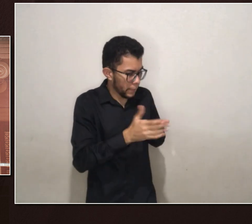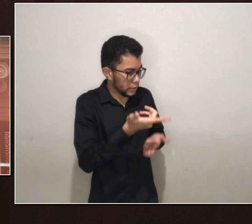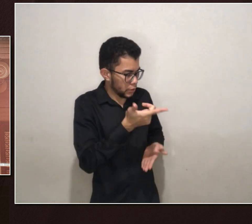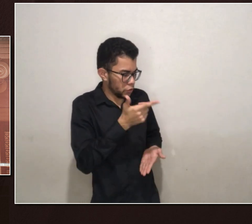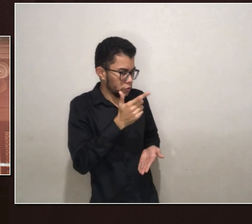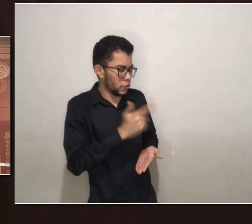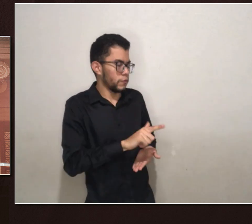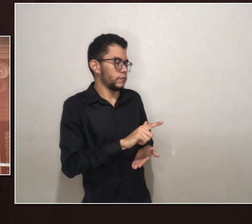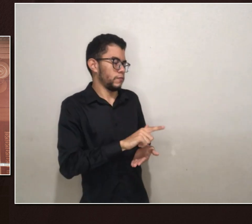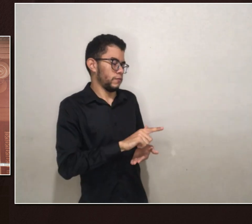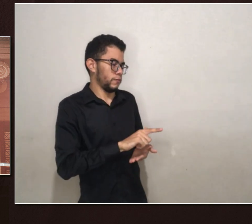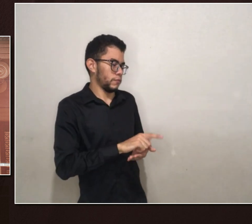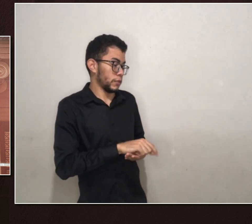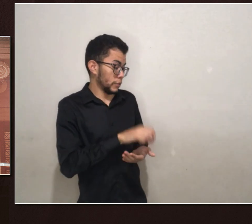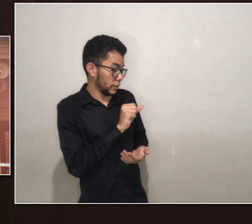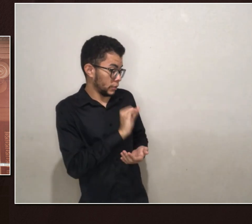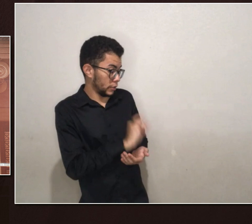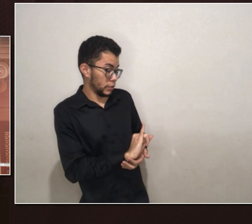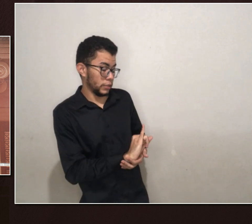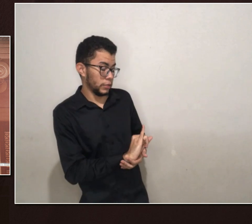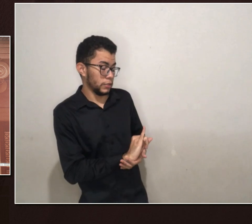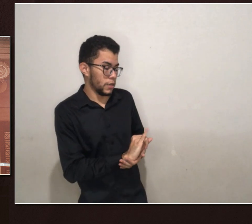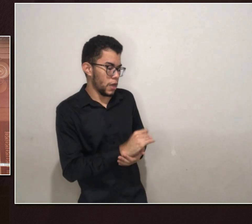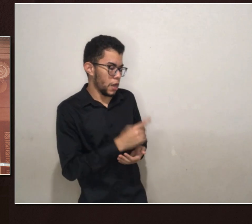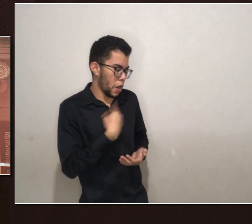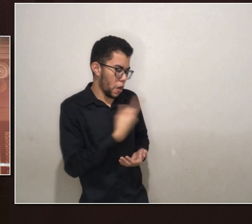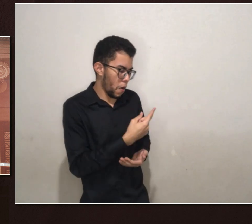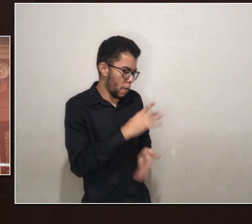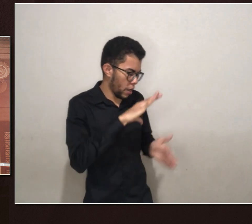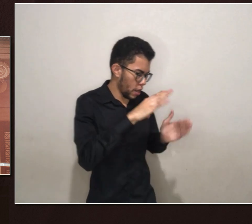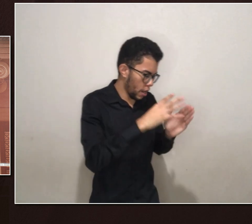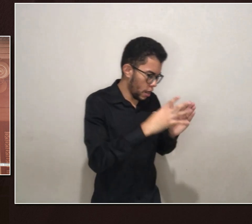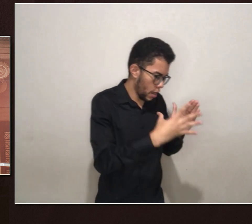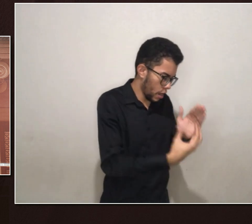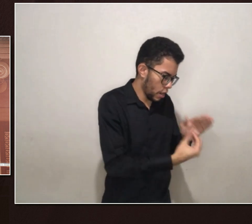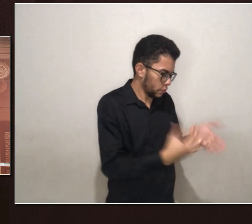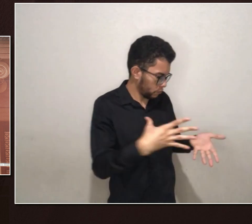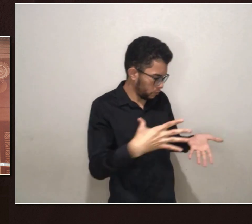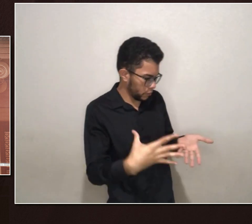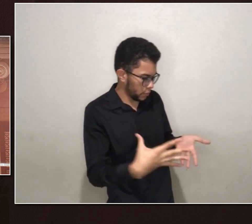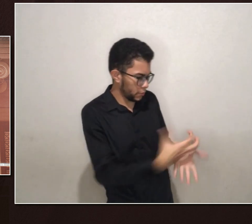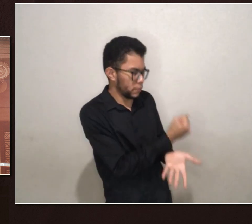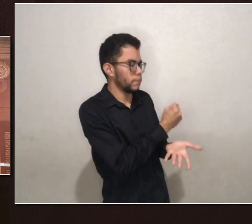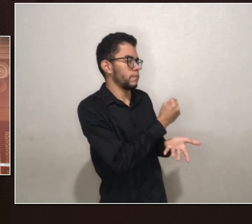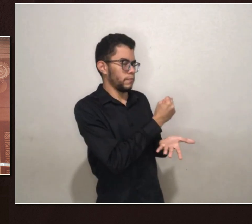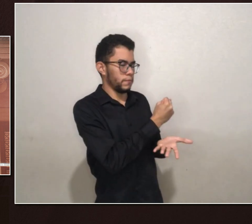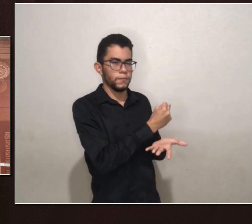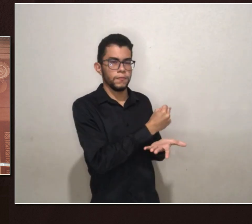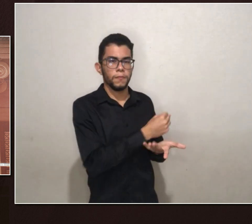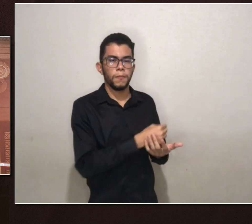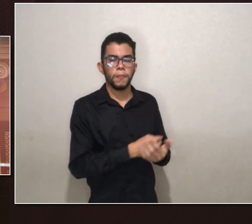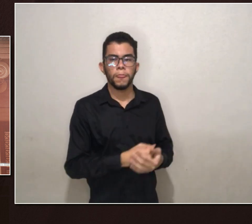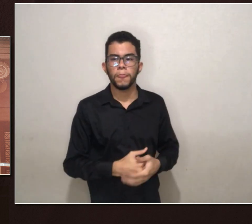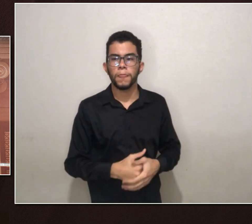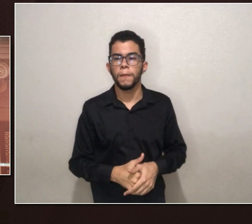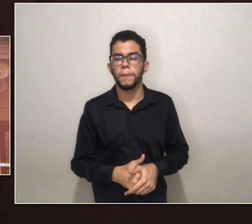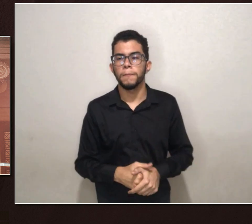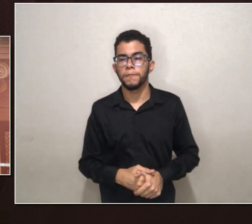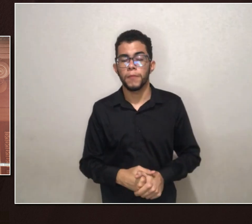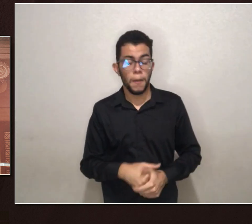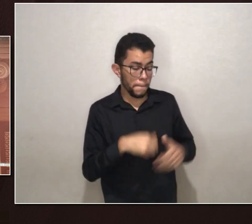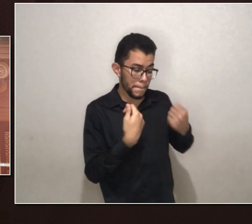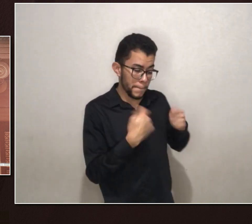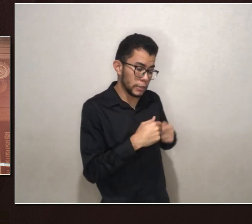e removerei do seu lugar o teu candeeiro, caso não te arrependas. Tens,